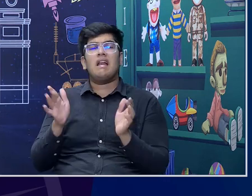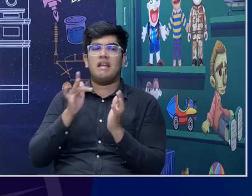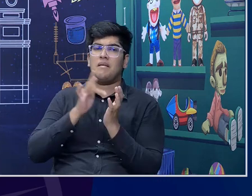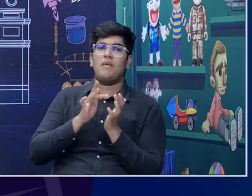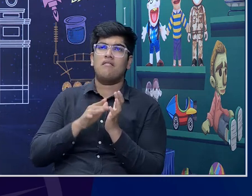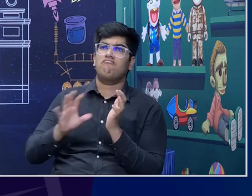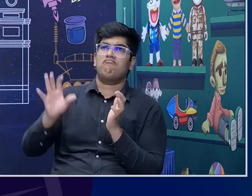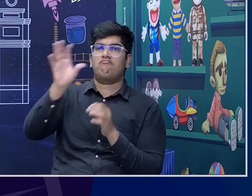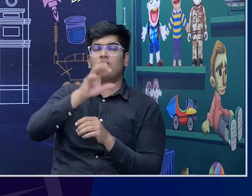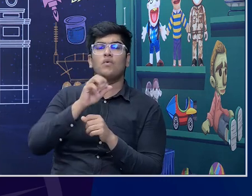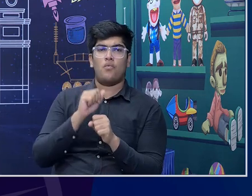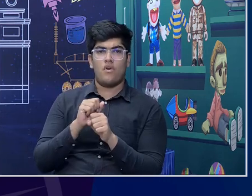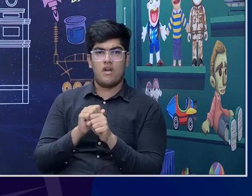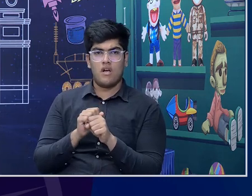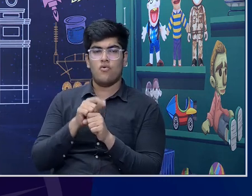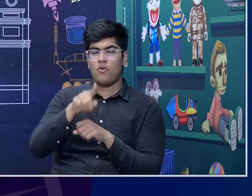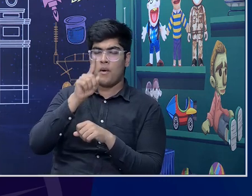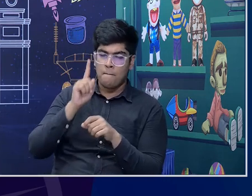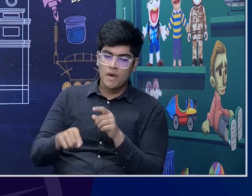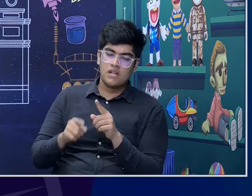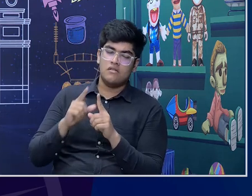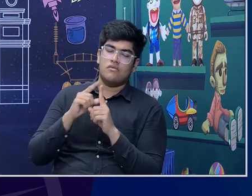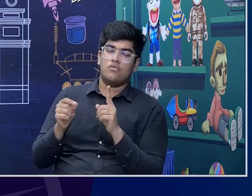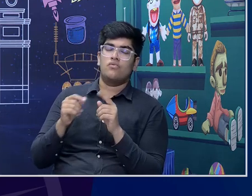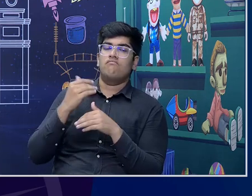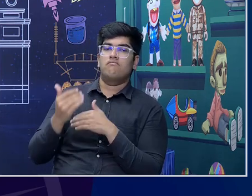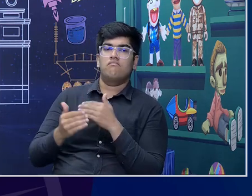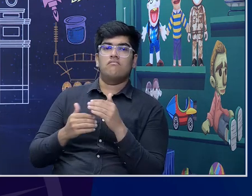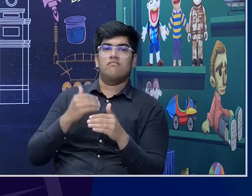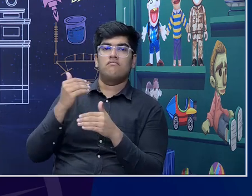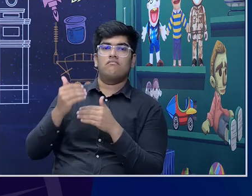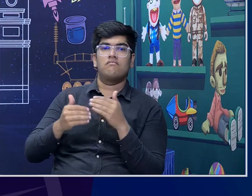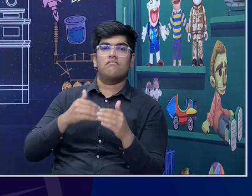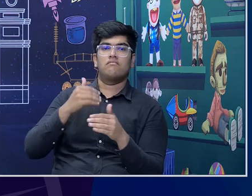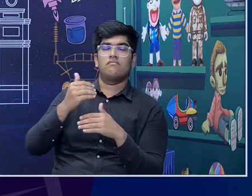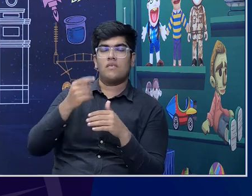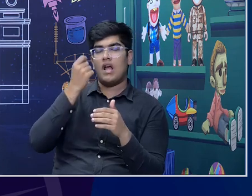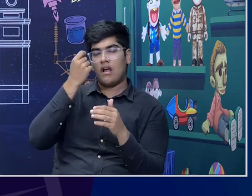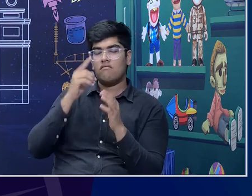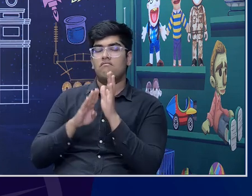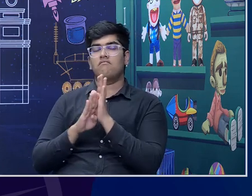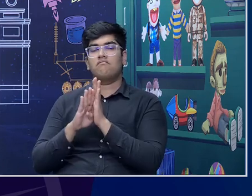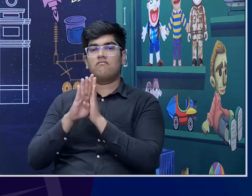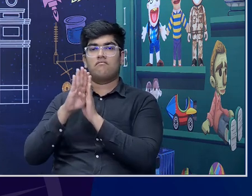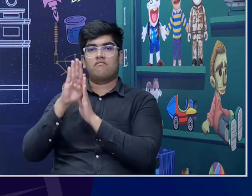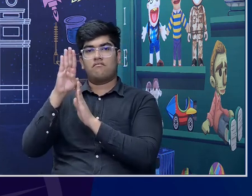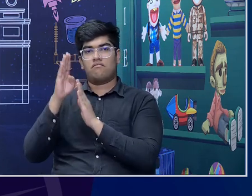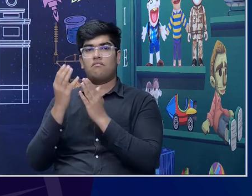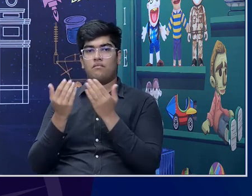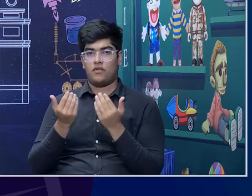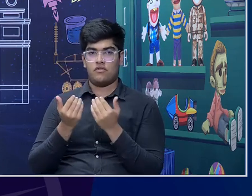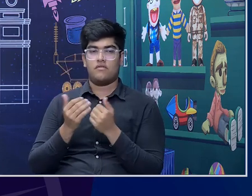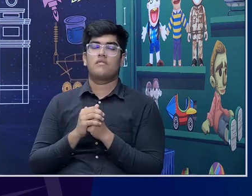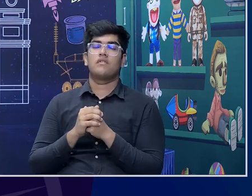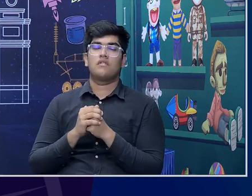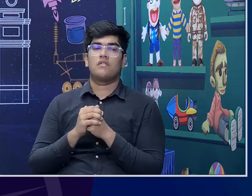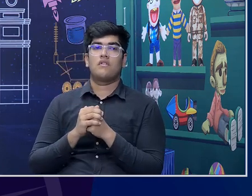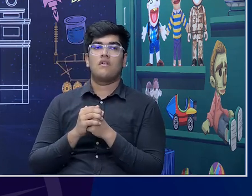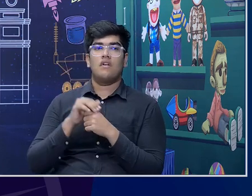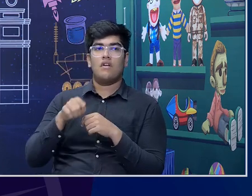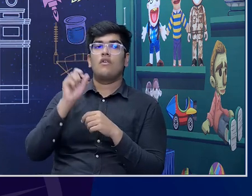तरीके से काम करेंगे, तो हम धीरे-धीरे-धीरे करके आगे बढ़ते जाएंगे, हमें उनकी कहानी